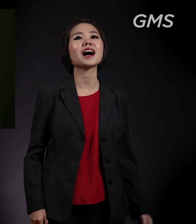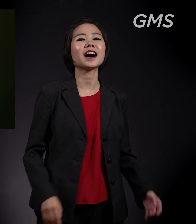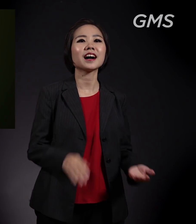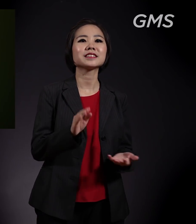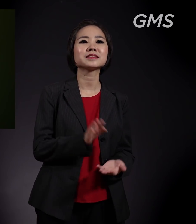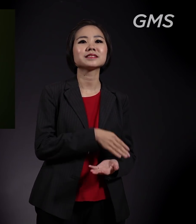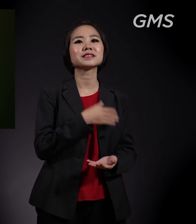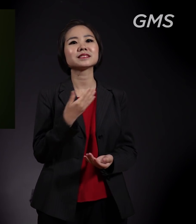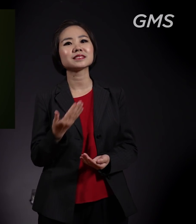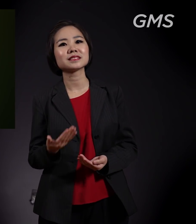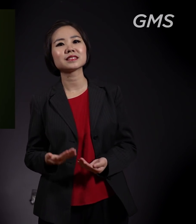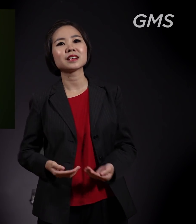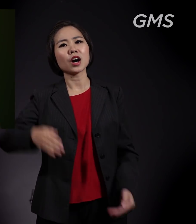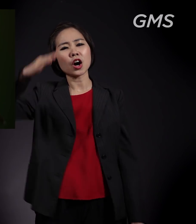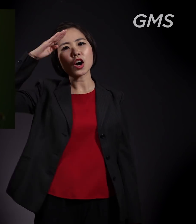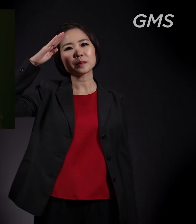pujian,